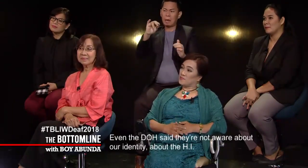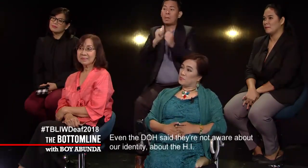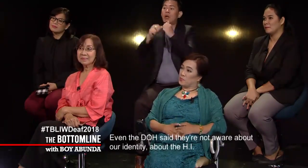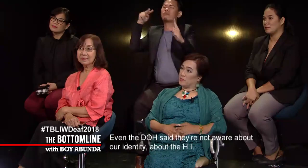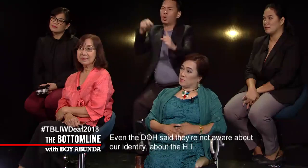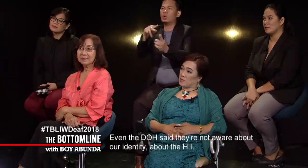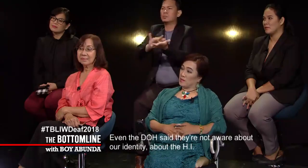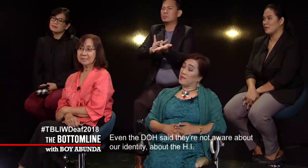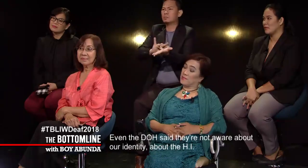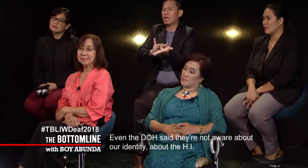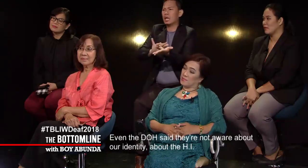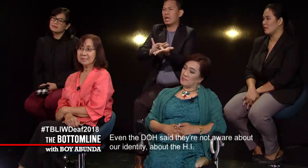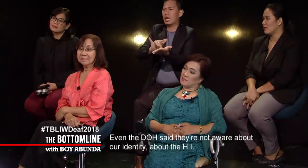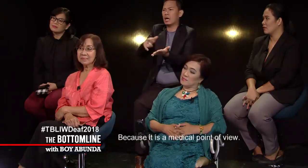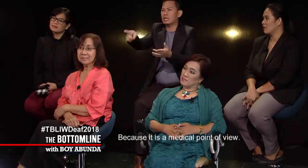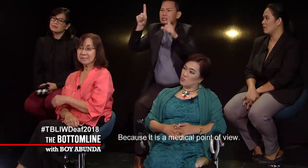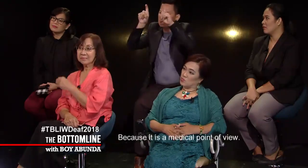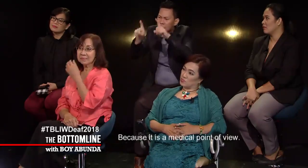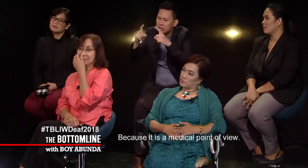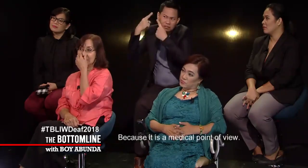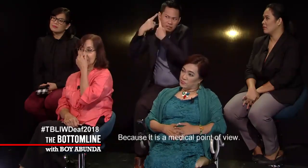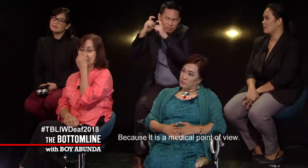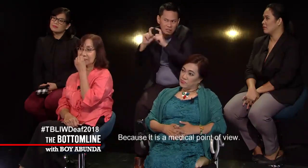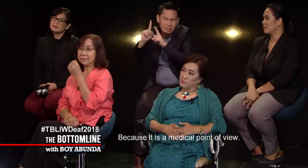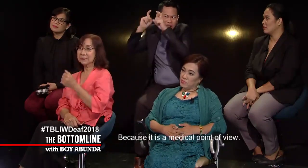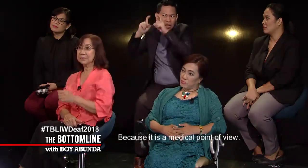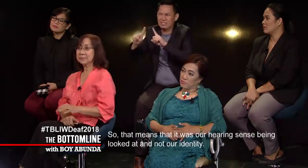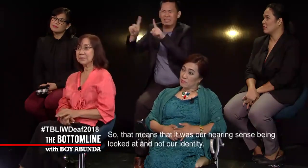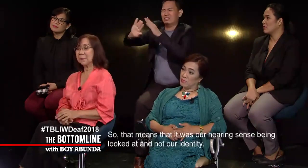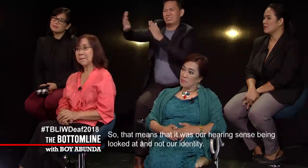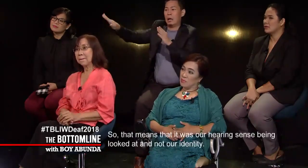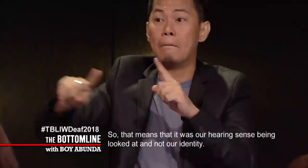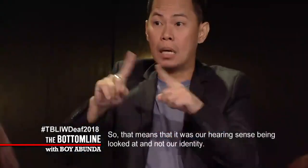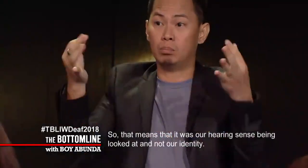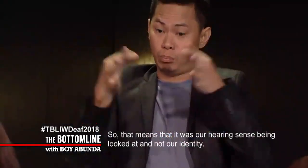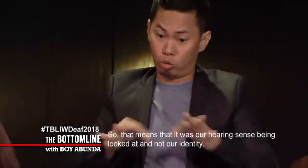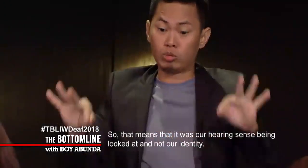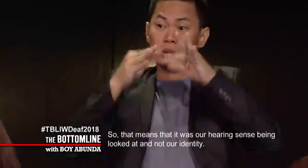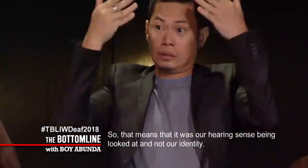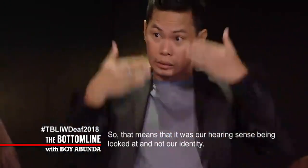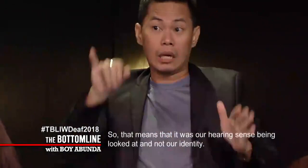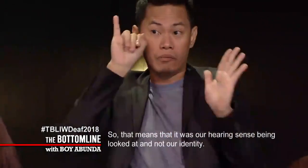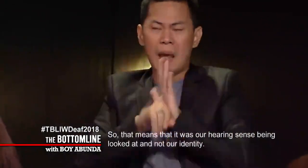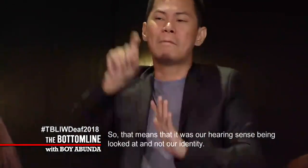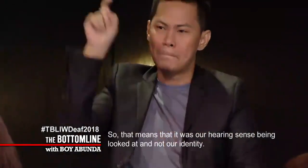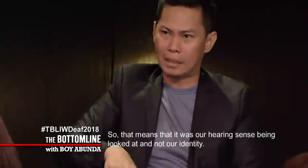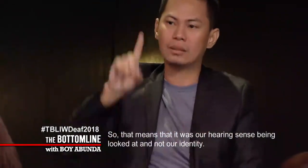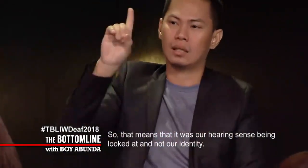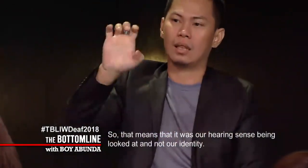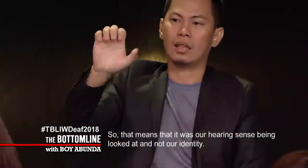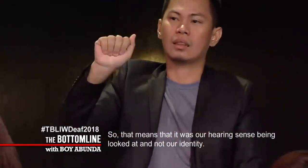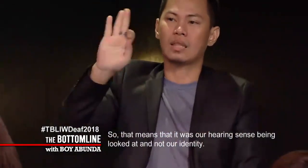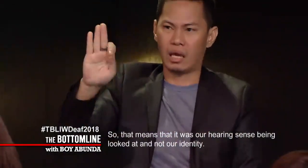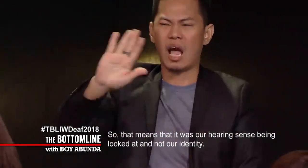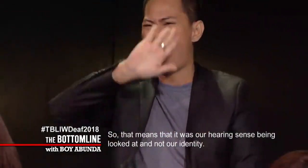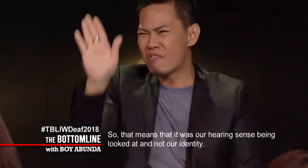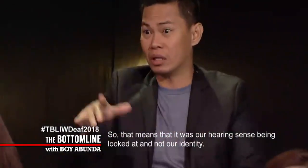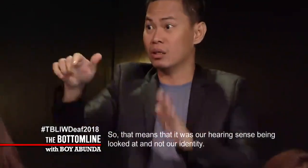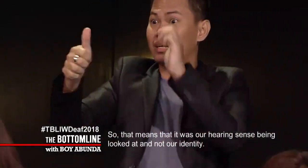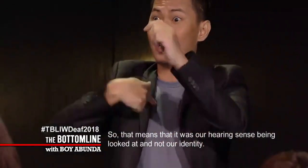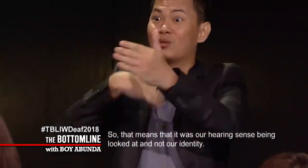sa identity namin, regarding sa HI, kasi it's a medical perspective point of view. So, ibig sabihin, tinitingnan yung pandinig namin. Pero hindi tinitingnan